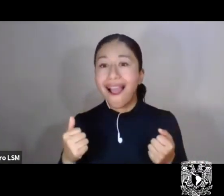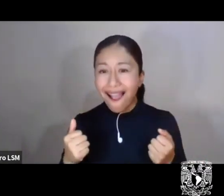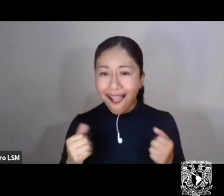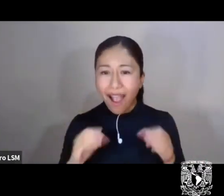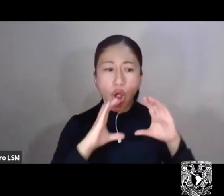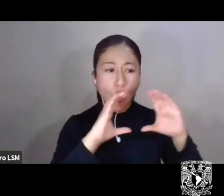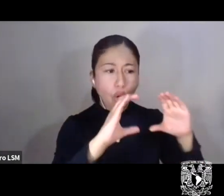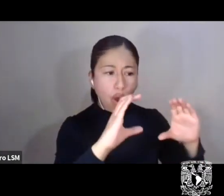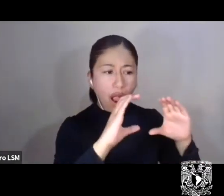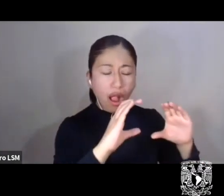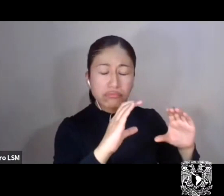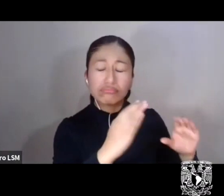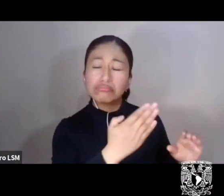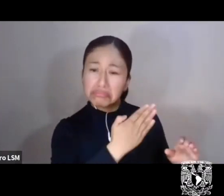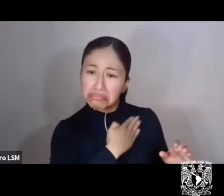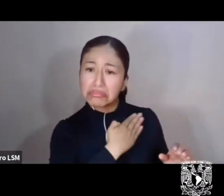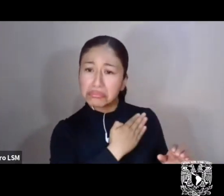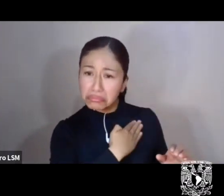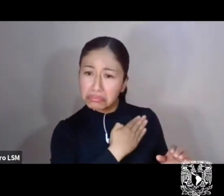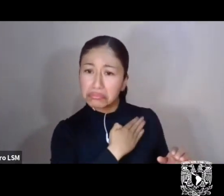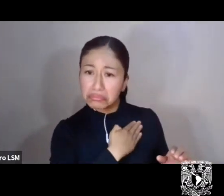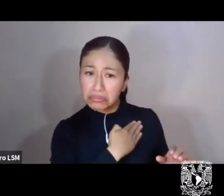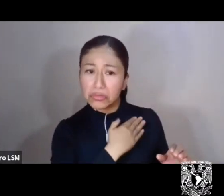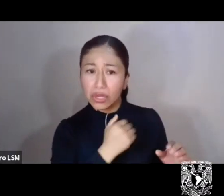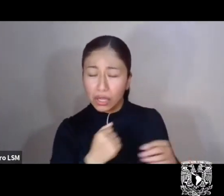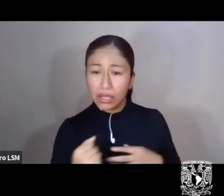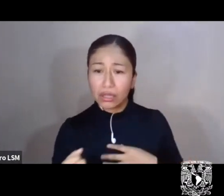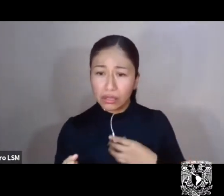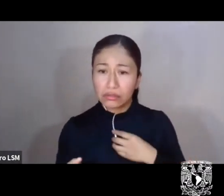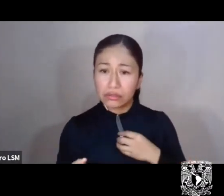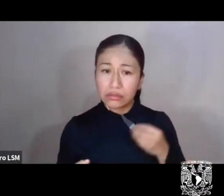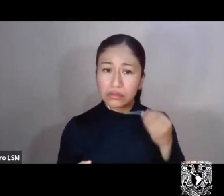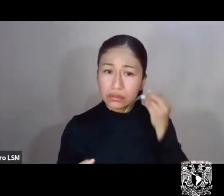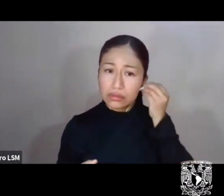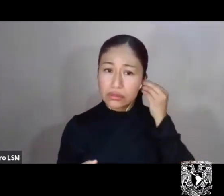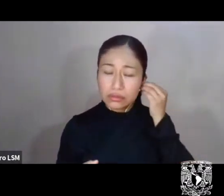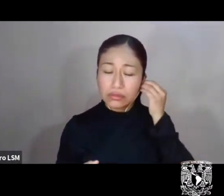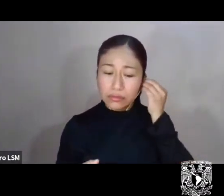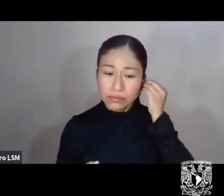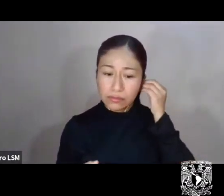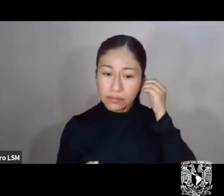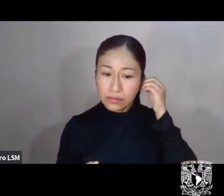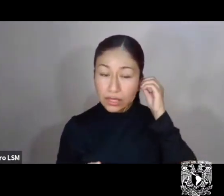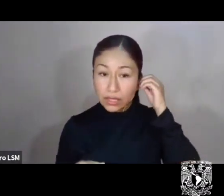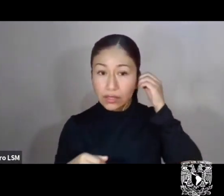que no atraviesan una cuestión neoliberal enfocada al servicio.